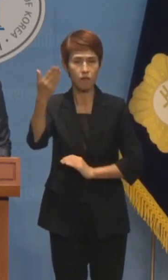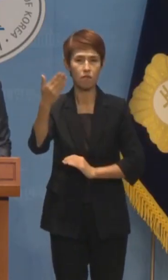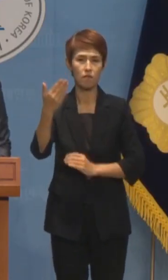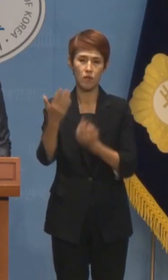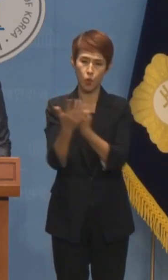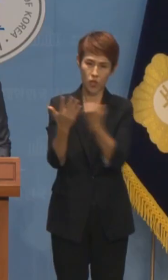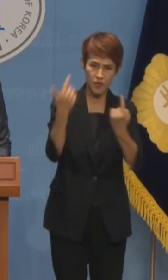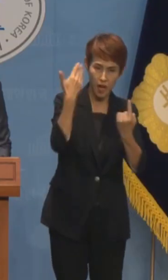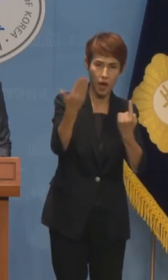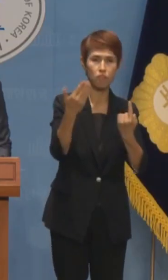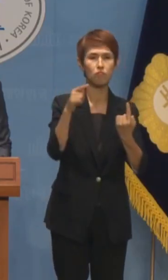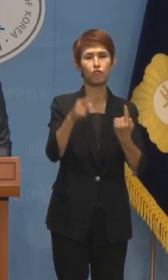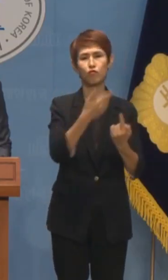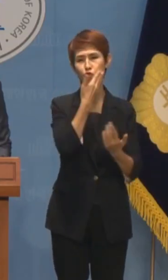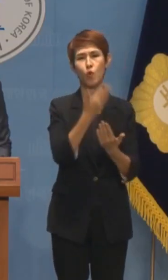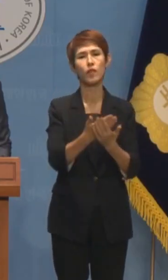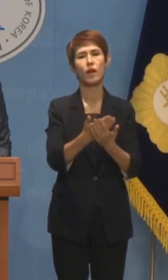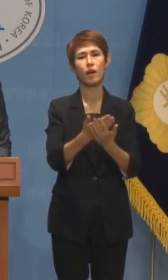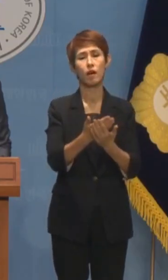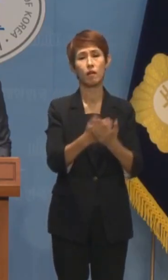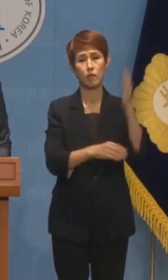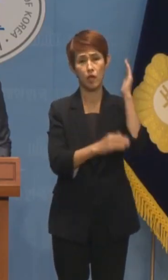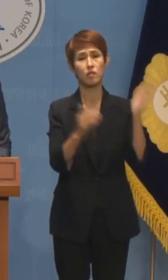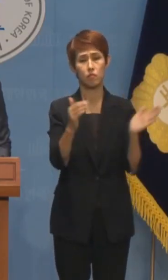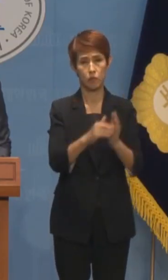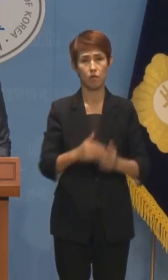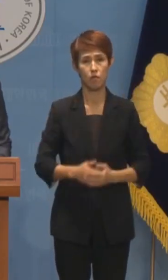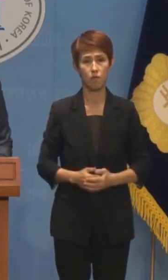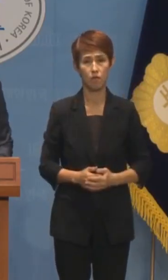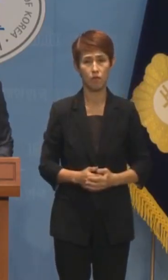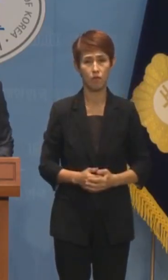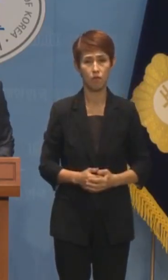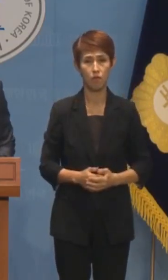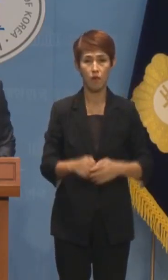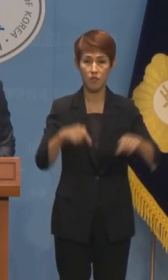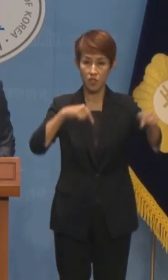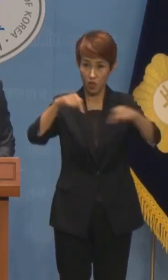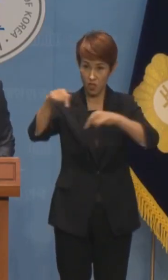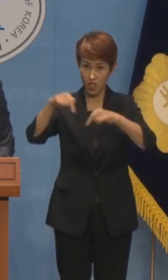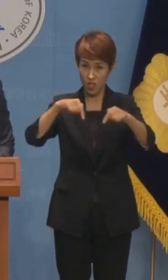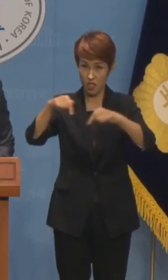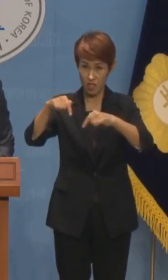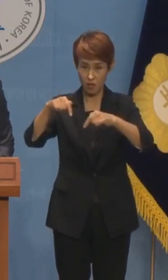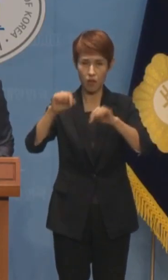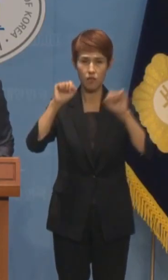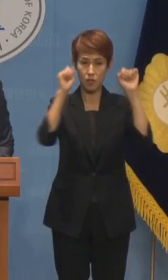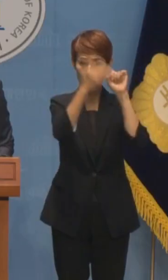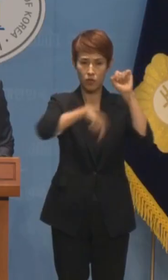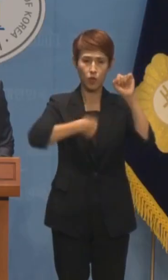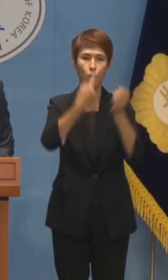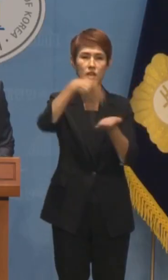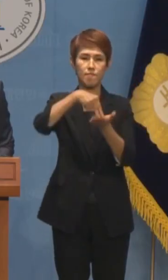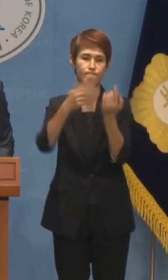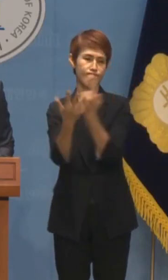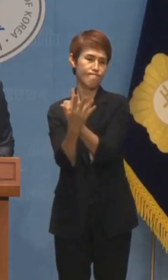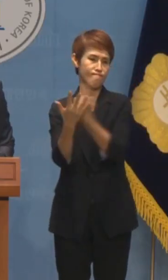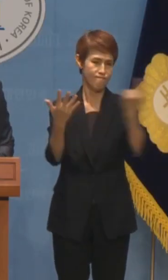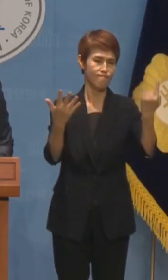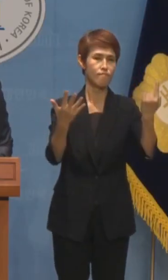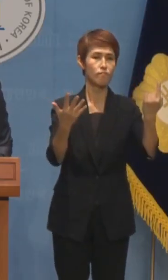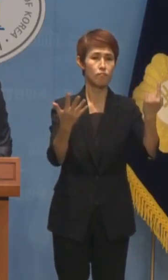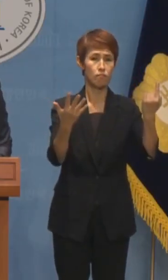중요한 선거라고 규정하고 일부 언론에서 정치로부터 스포츠의 독립을 주장하는